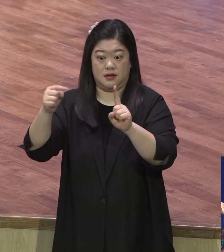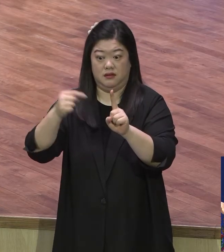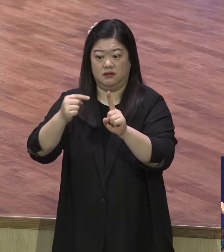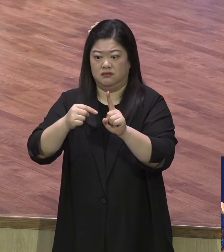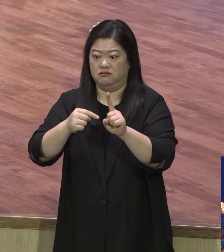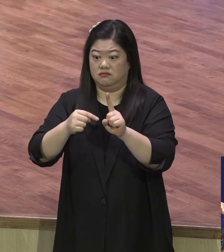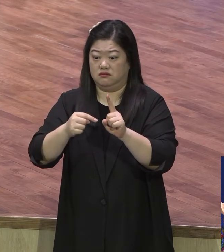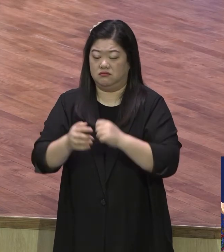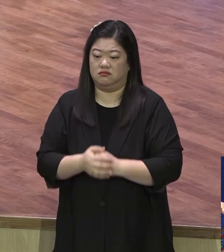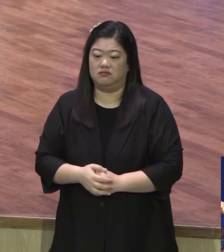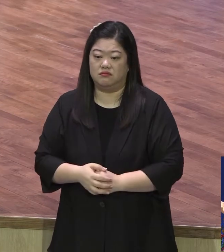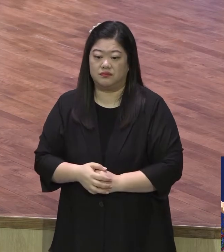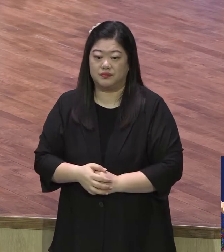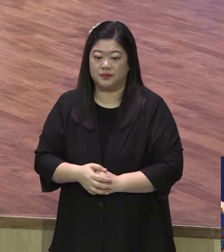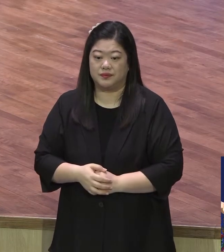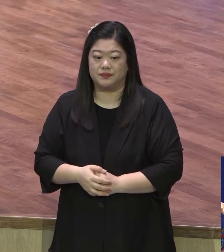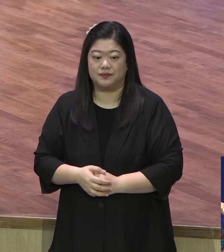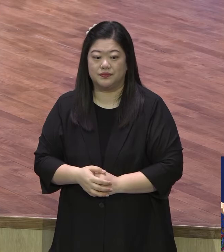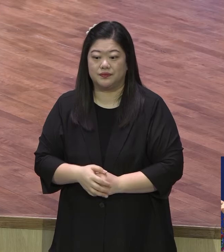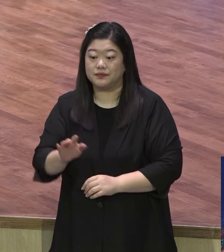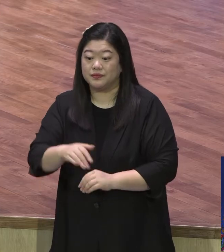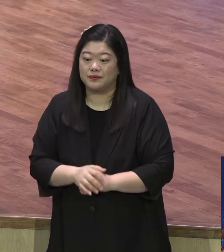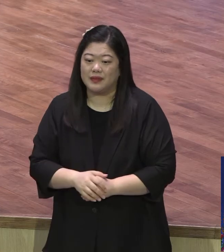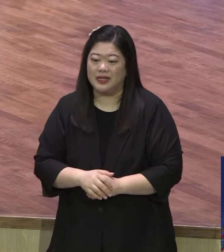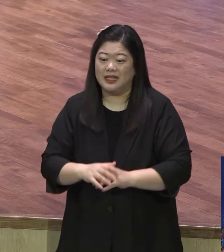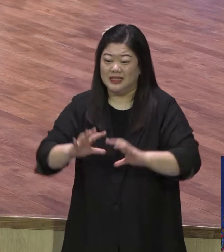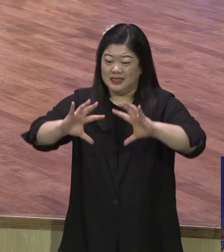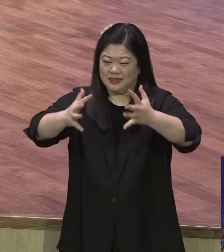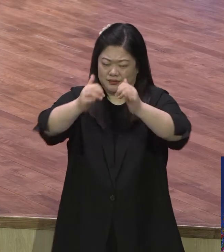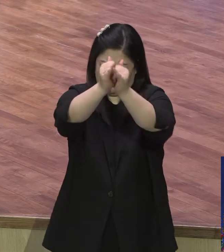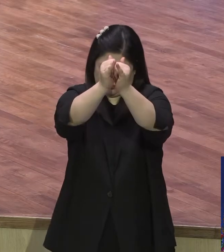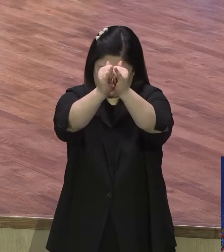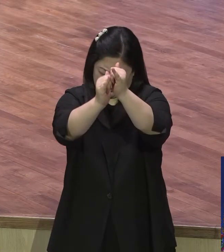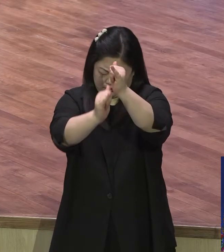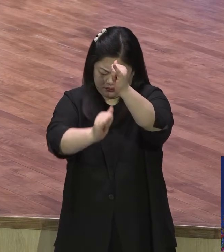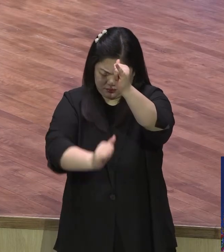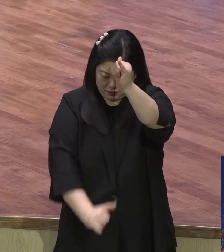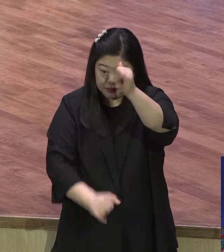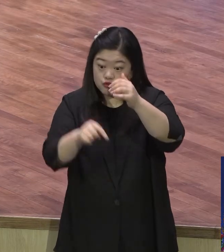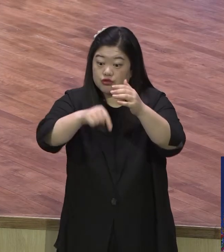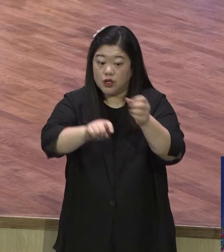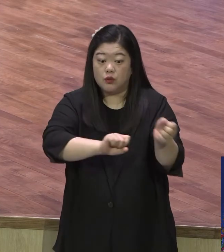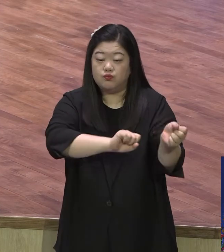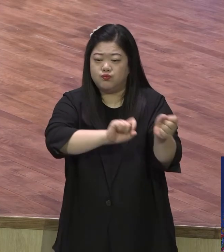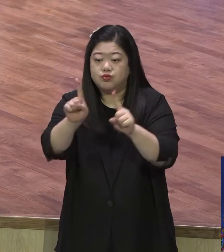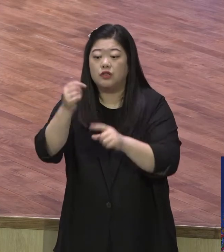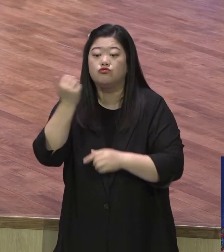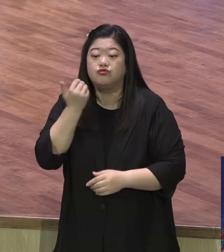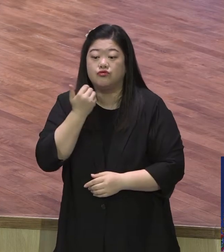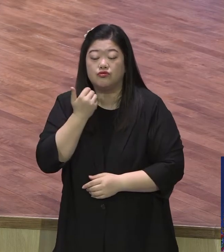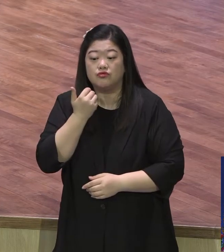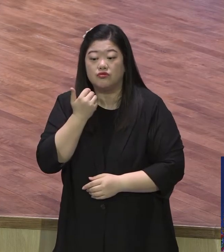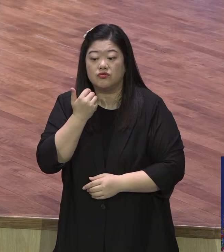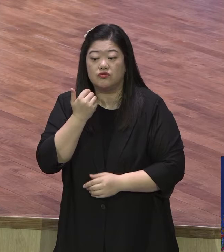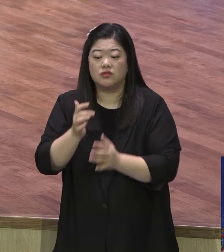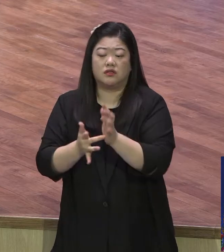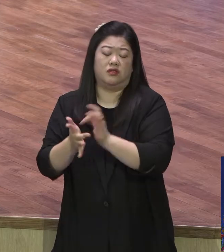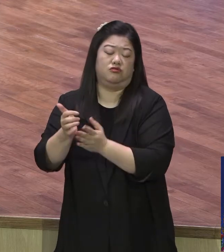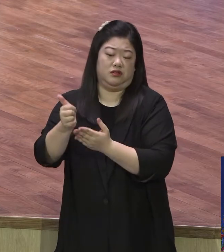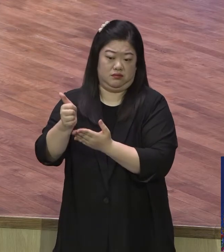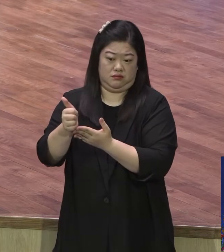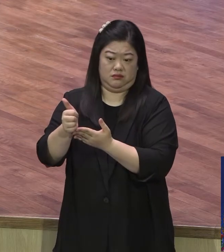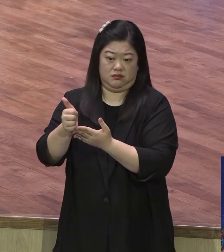인류 역사상 기구촌에 창조율을 처음인 이리여 부활 나섰다 우리 모든 죄짐을